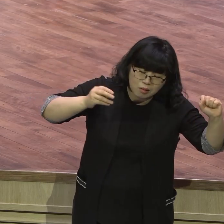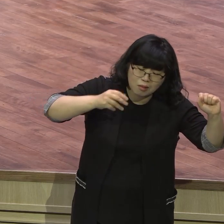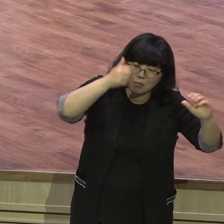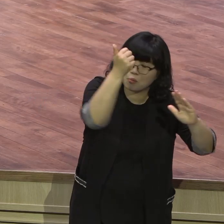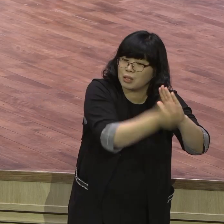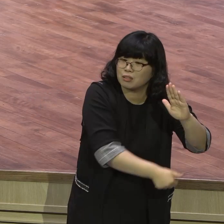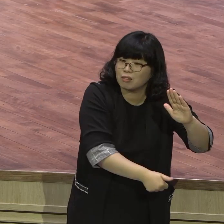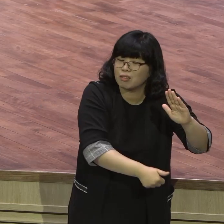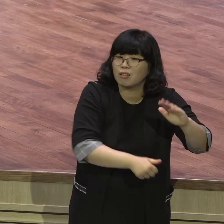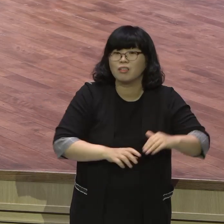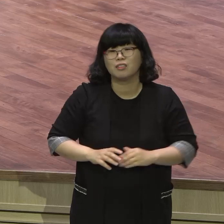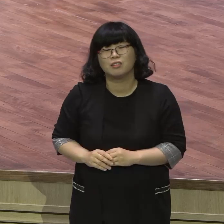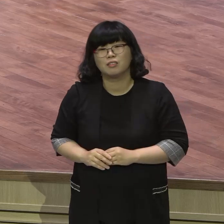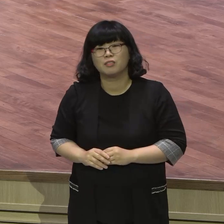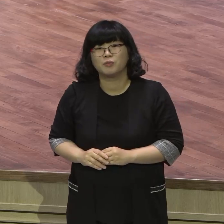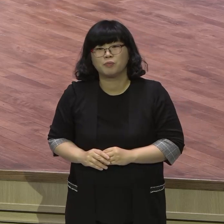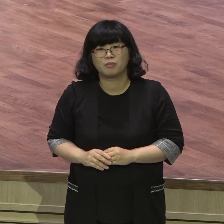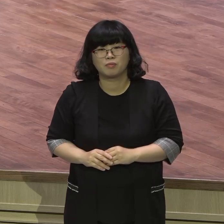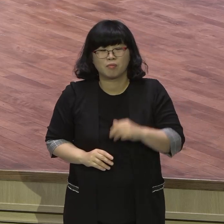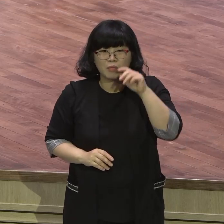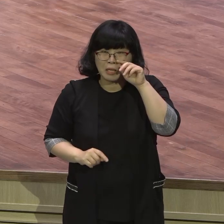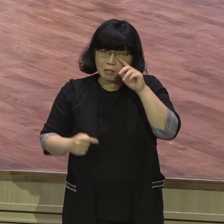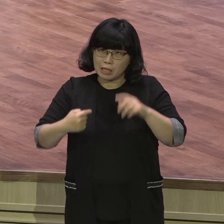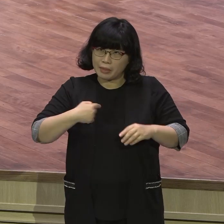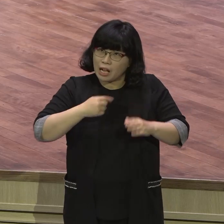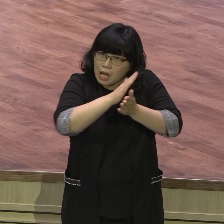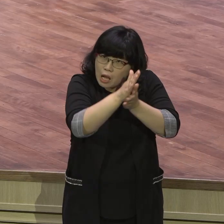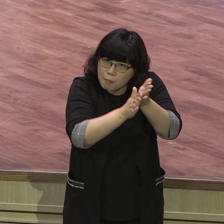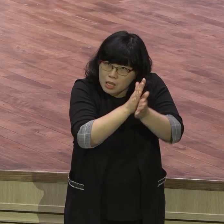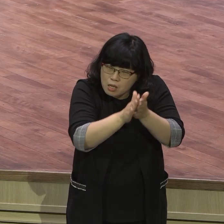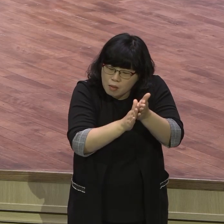저주인지 전혀 분별력이 없어요.